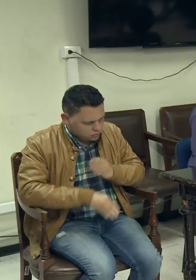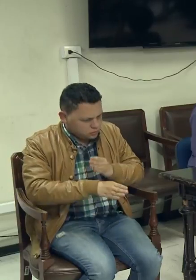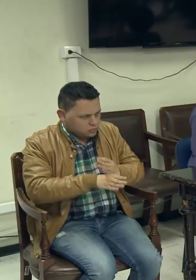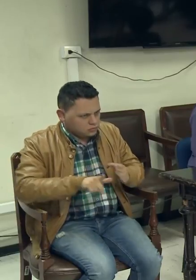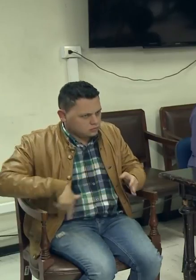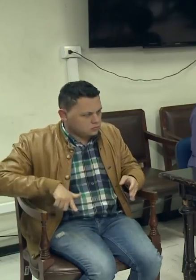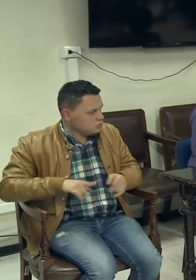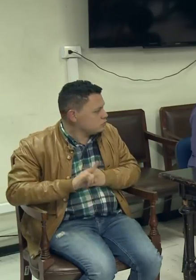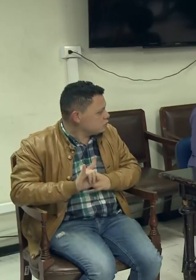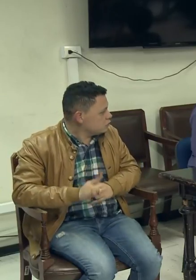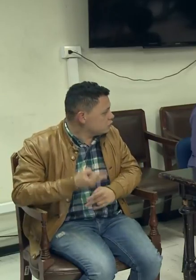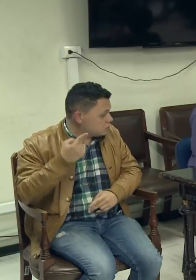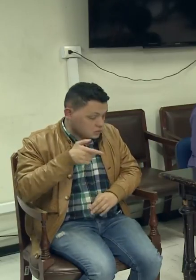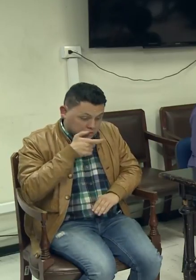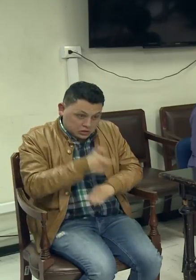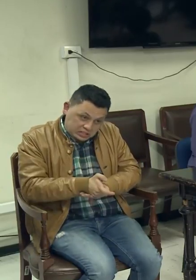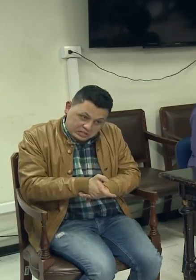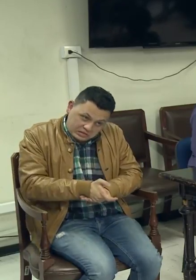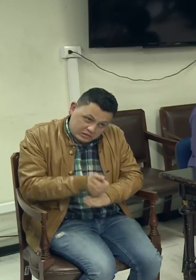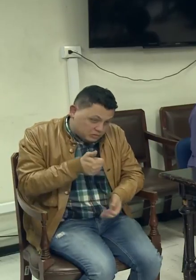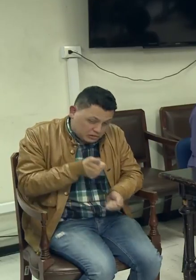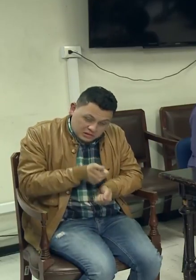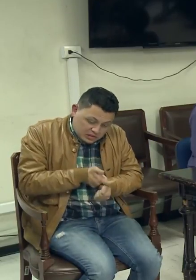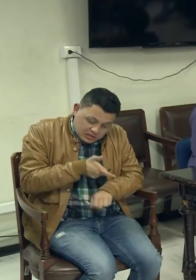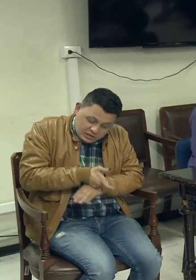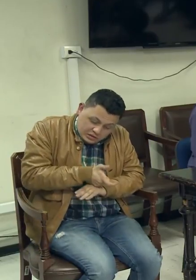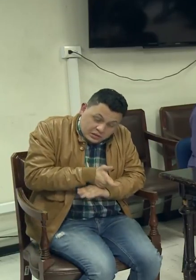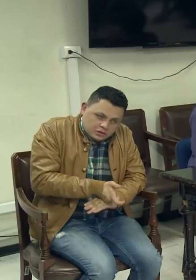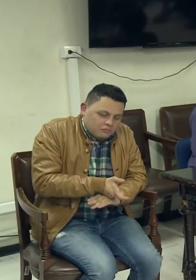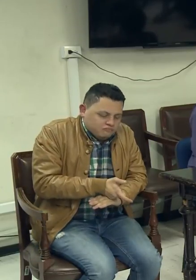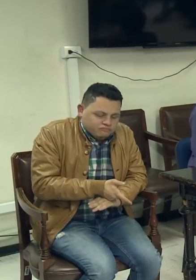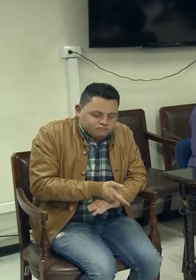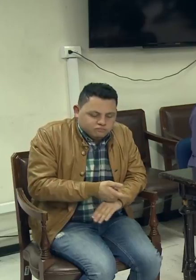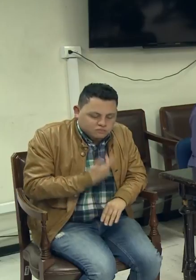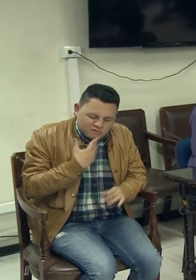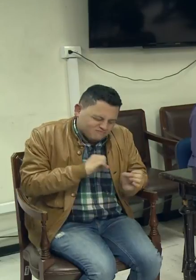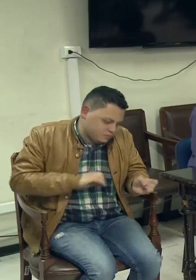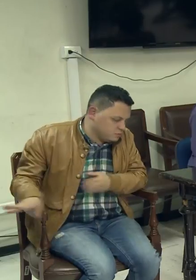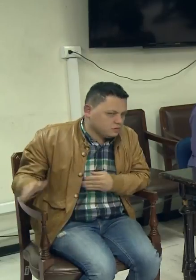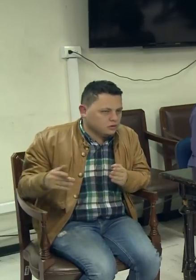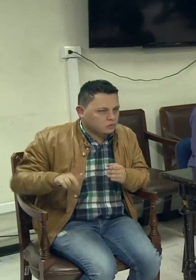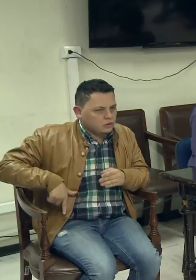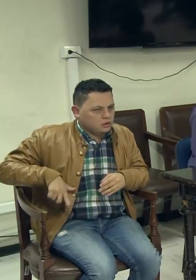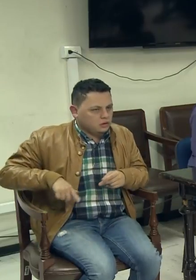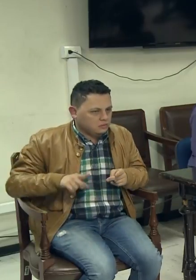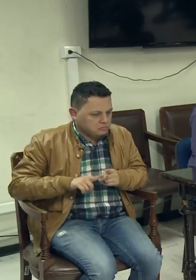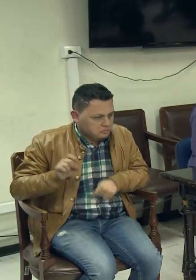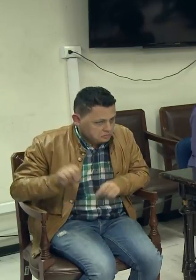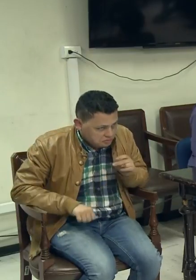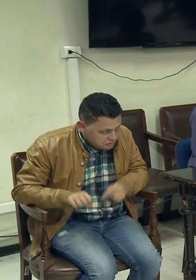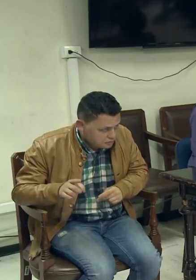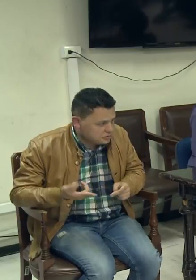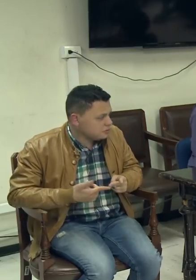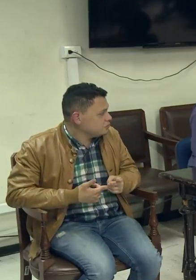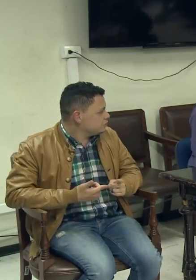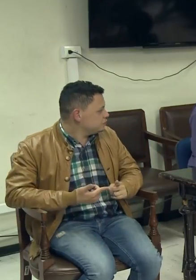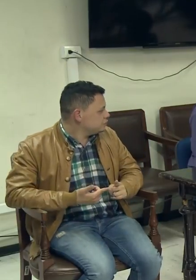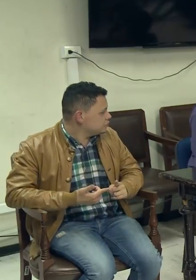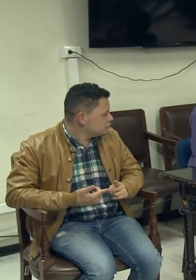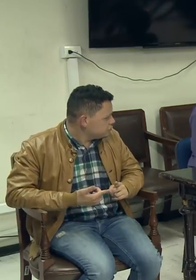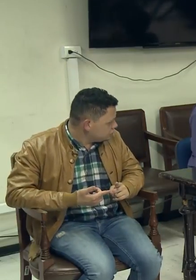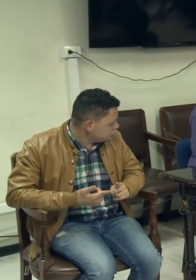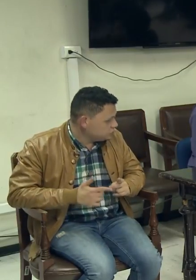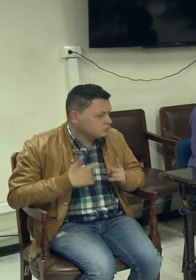más probable es que si ese control seguía, ella hubiera dejado de ir a la escuela. ¿Sí? Se